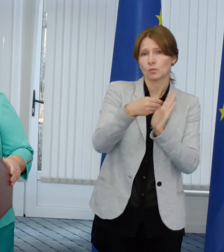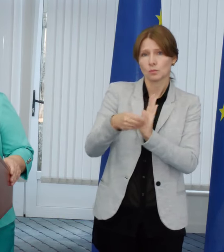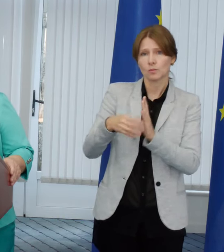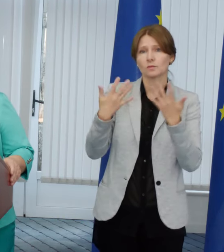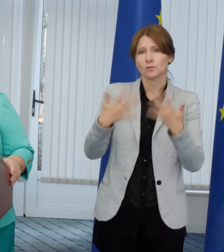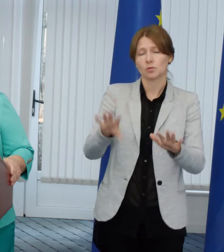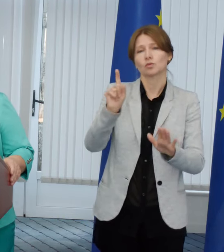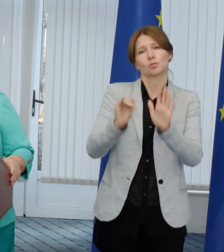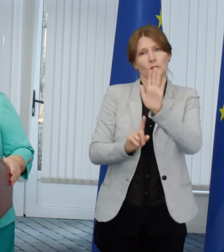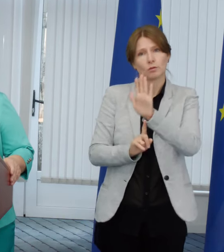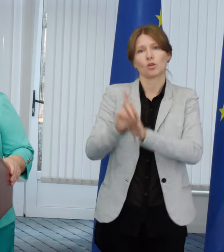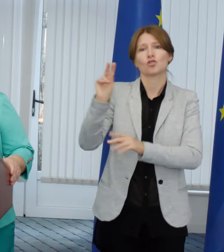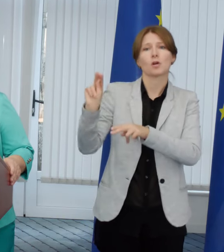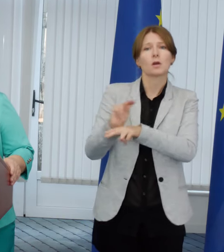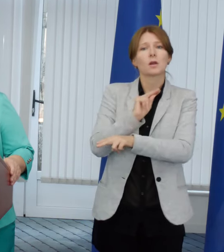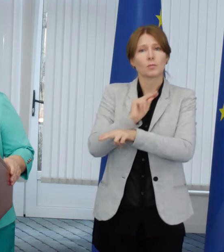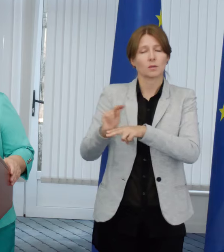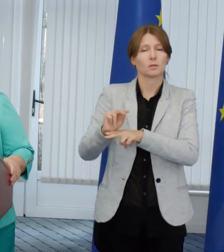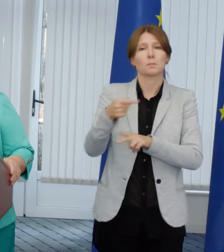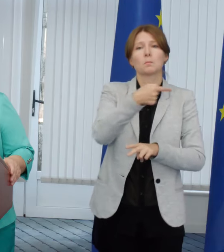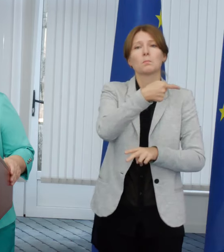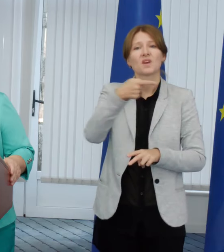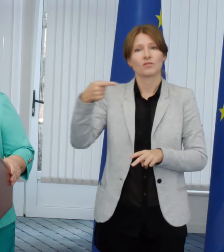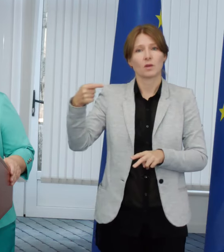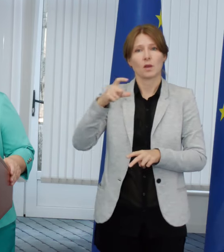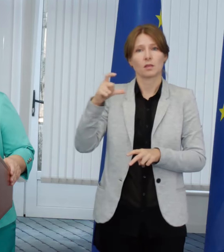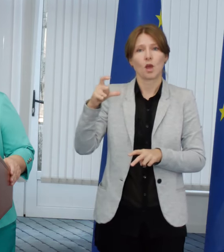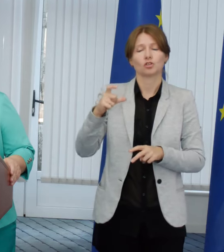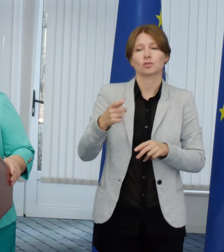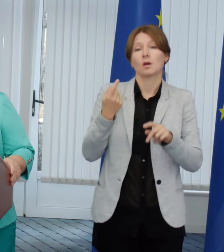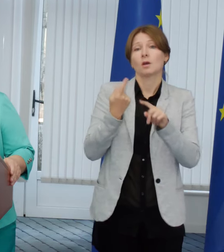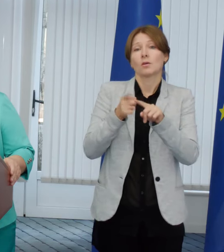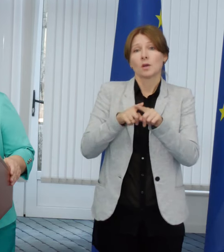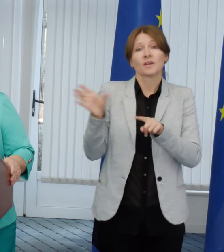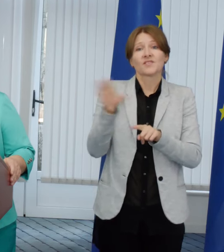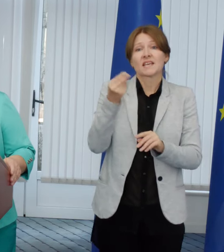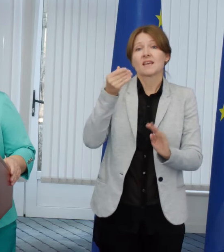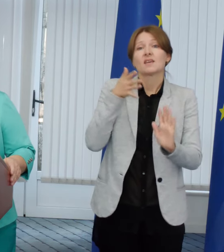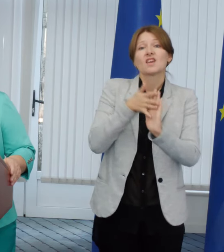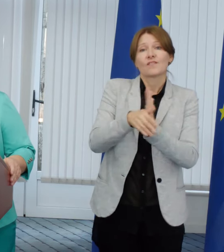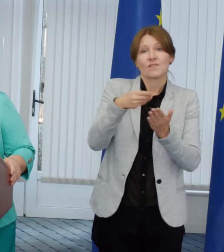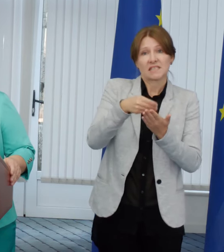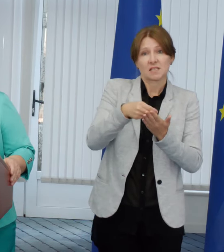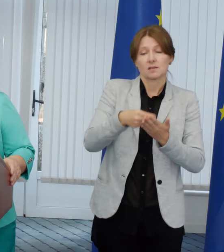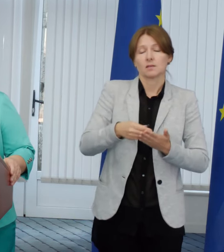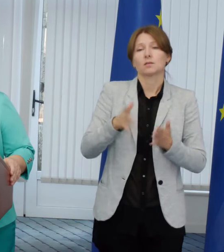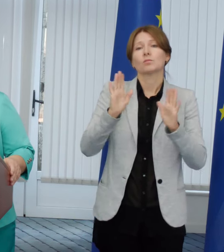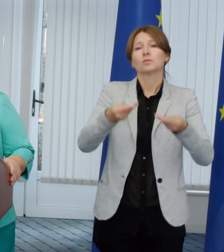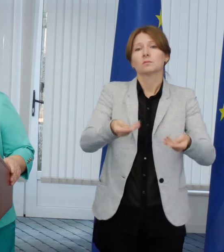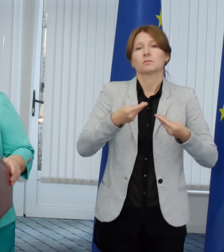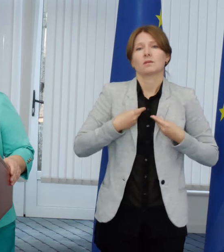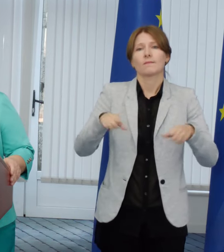reparația capitală a nivelului 1. Toate aceste investiții ne vor